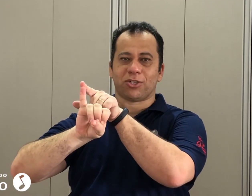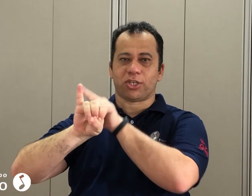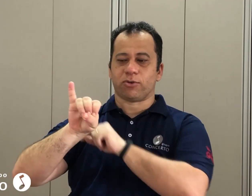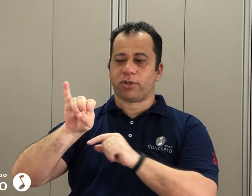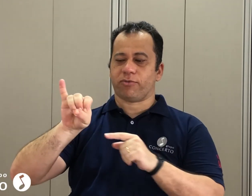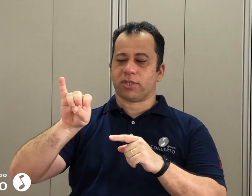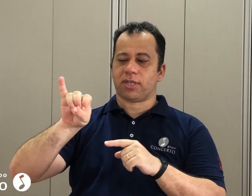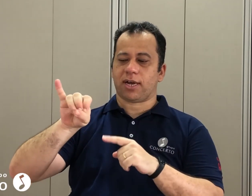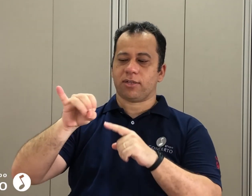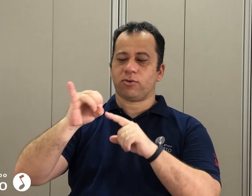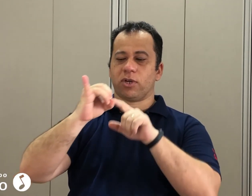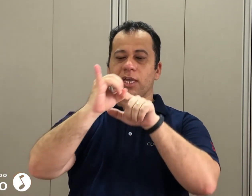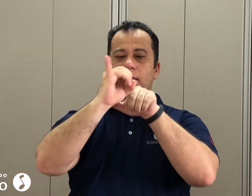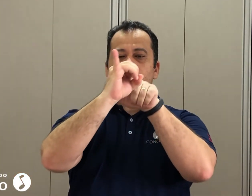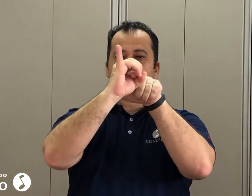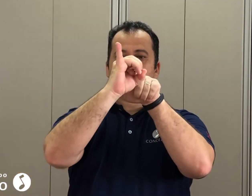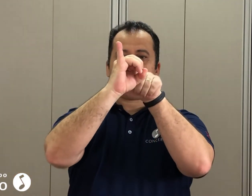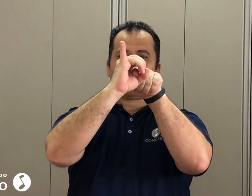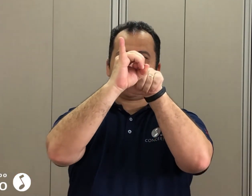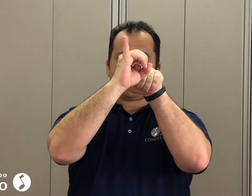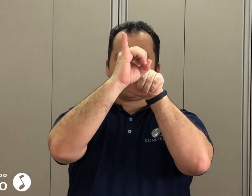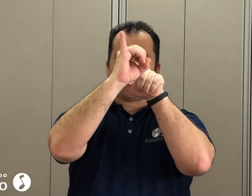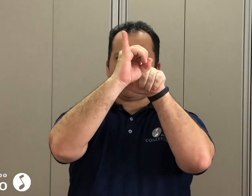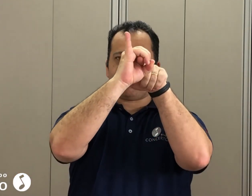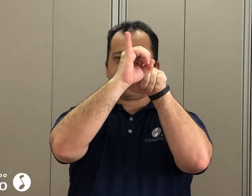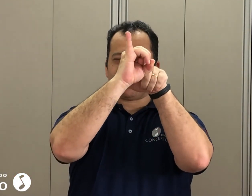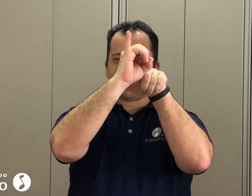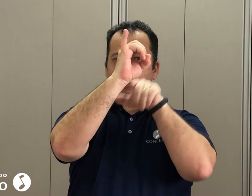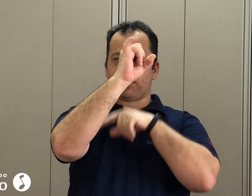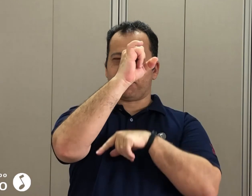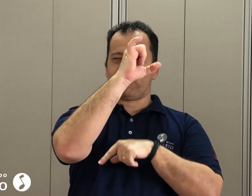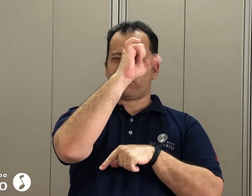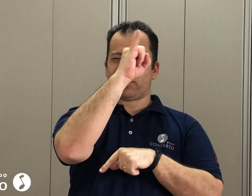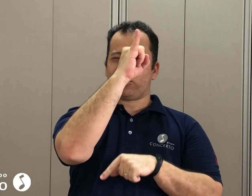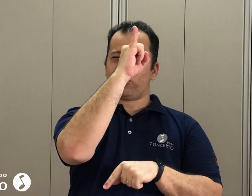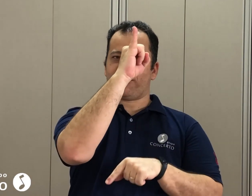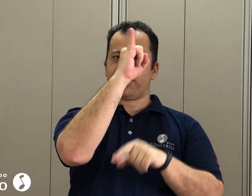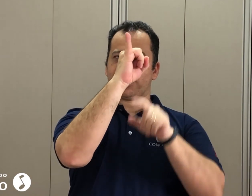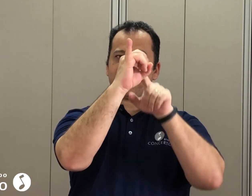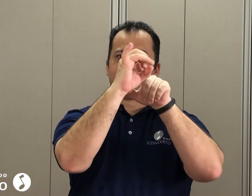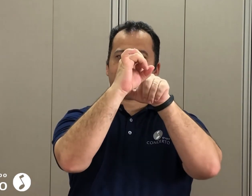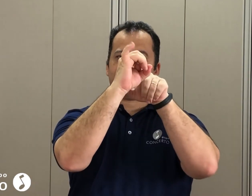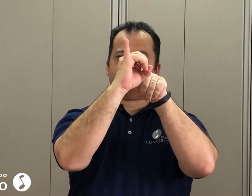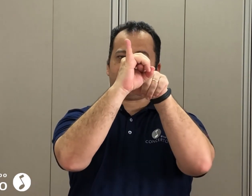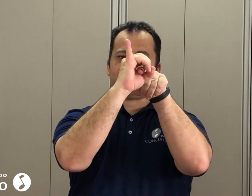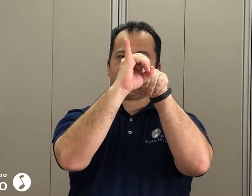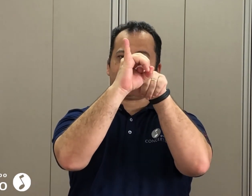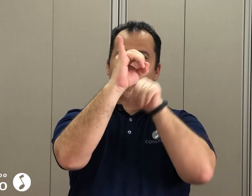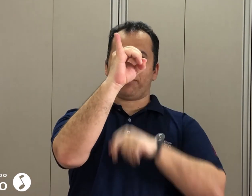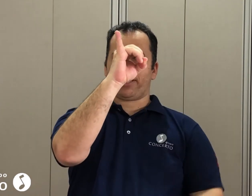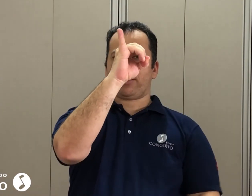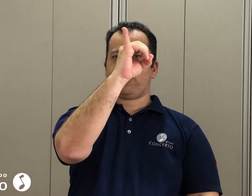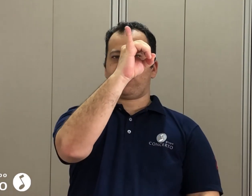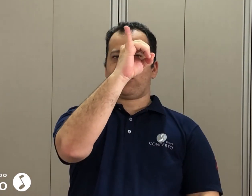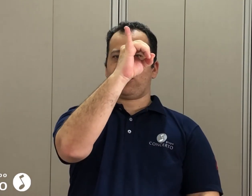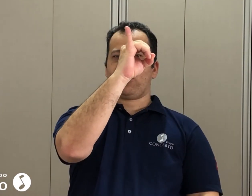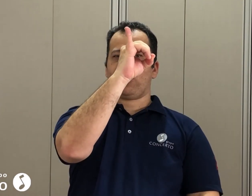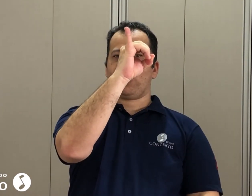mindinho levantado, e aqui, ó, tem um vãozinho, a mão não tá toda fechadinha, tem um vãozinho aberto.